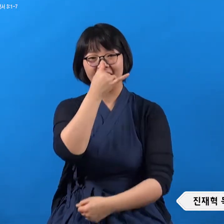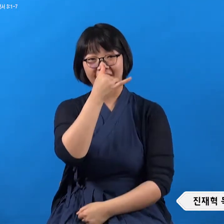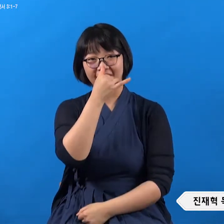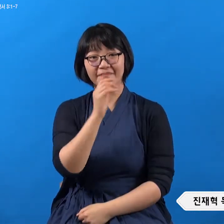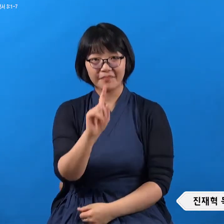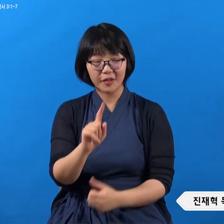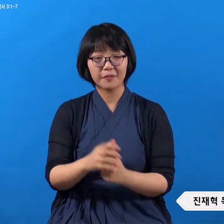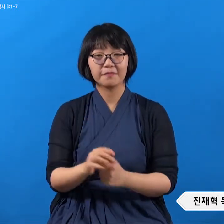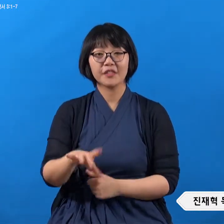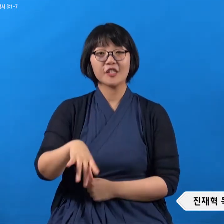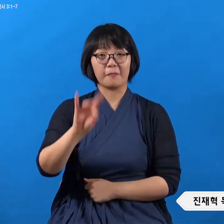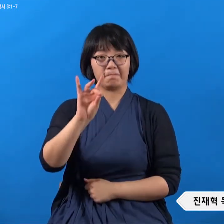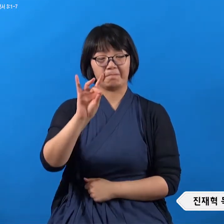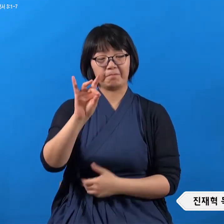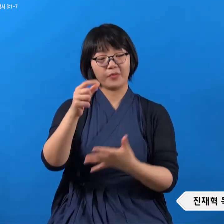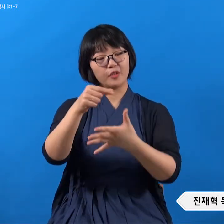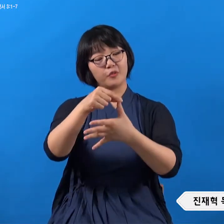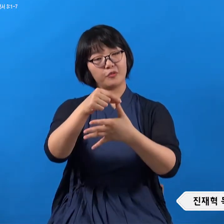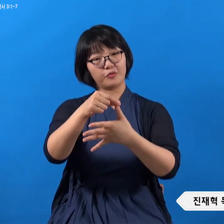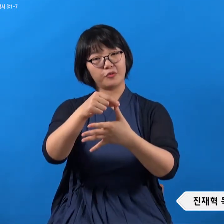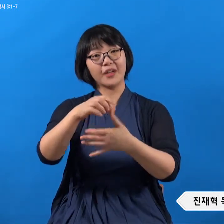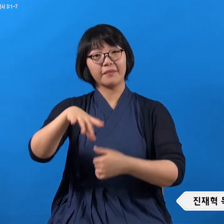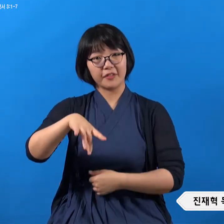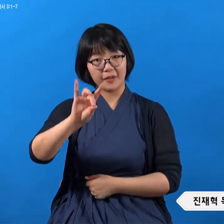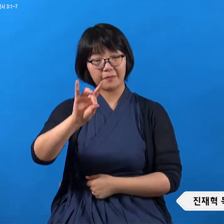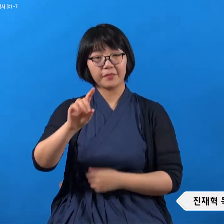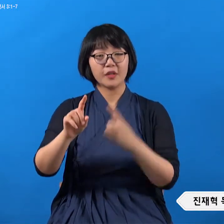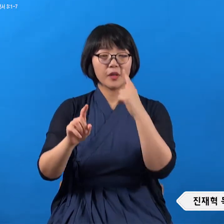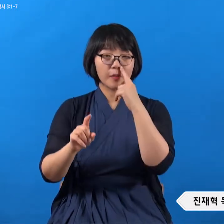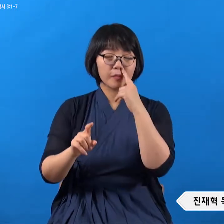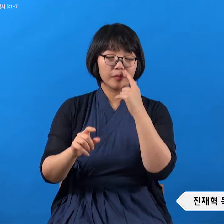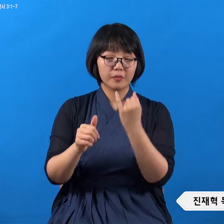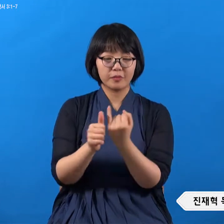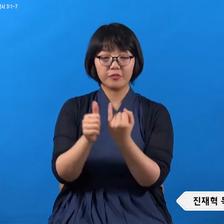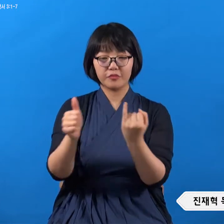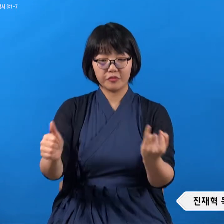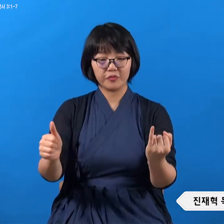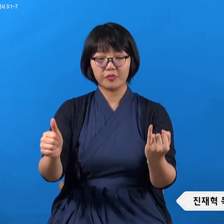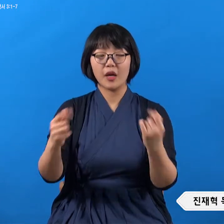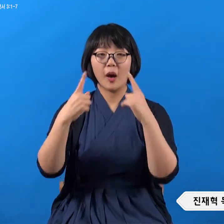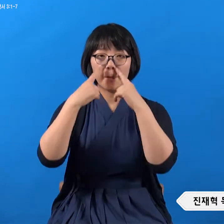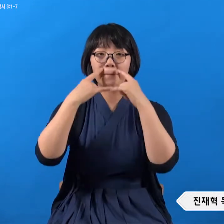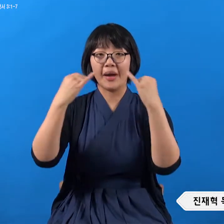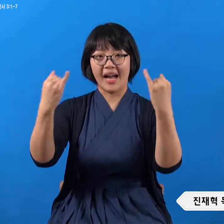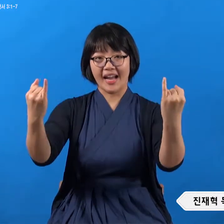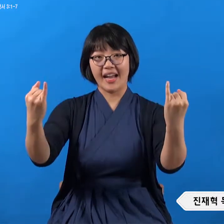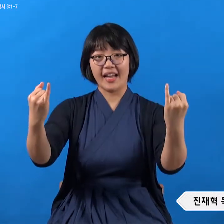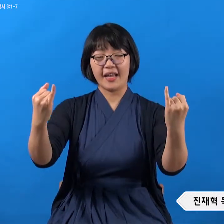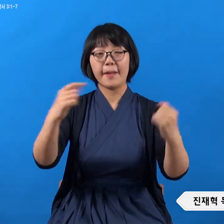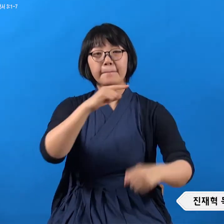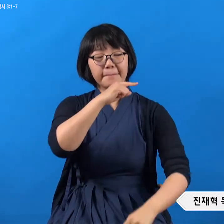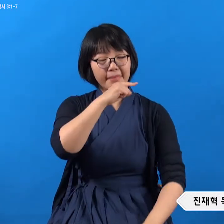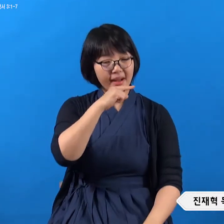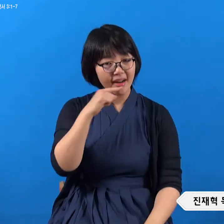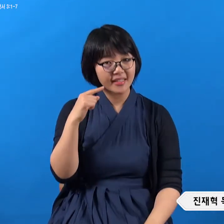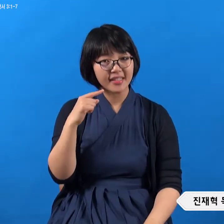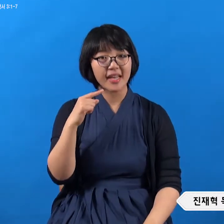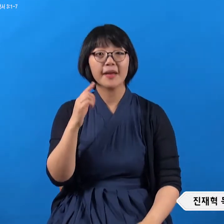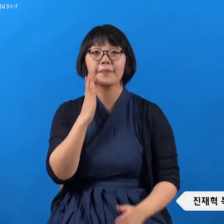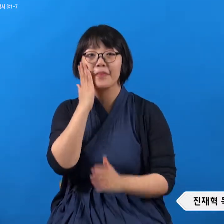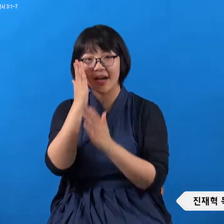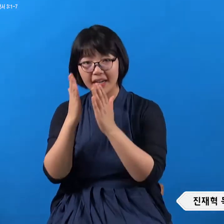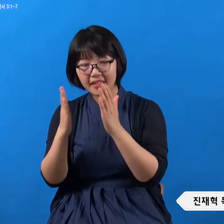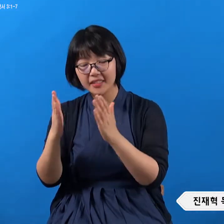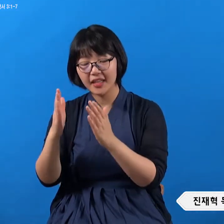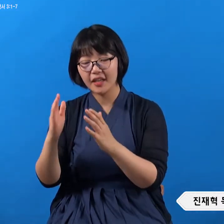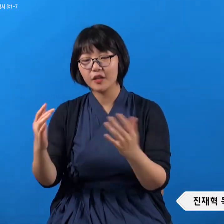이 촛불에는 처음 시작할 때 양가의 어머님이 먼저 파랑색과 빨간색